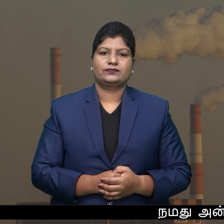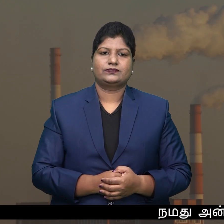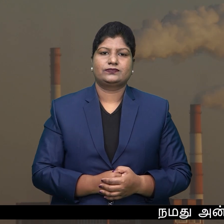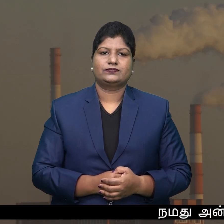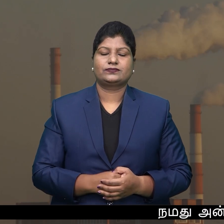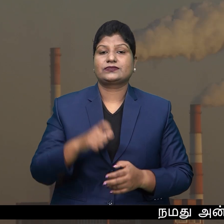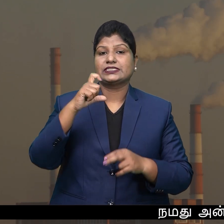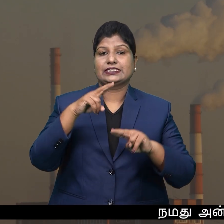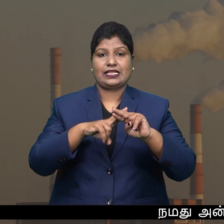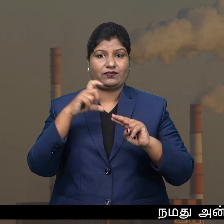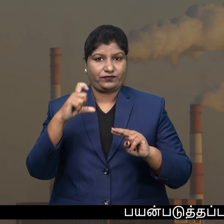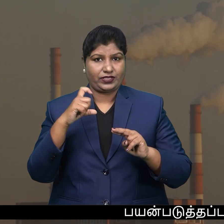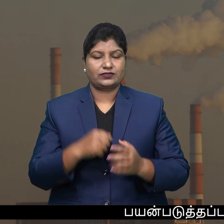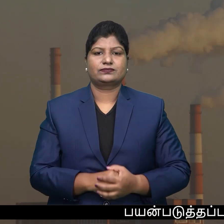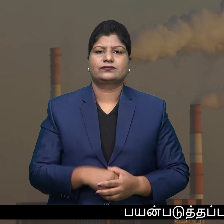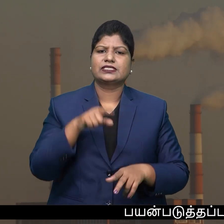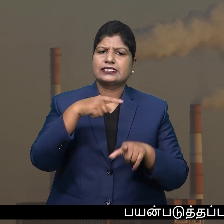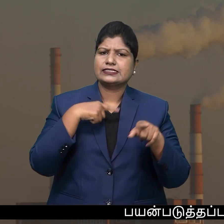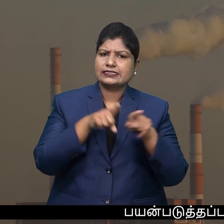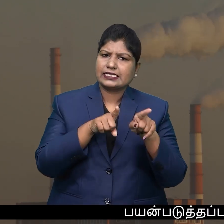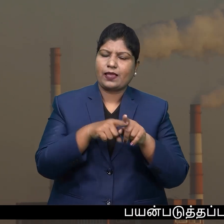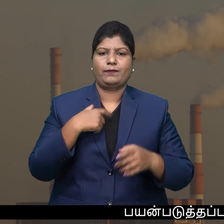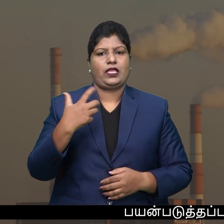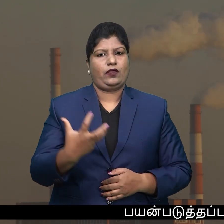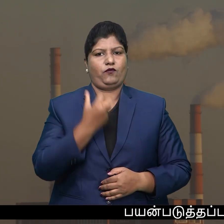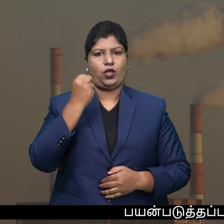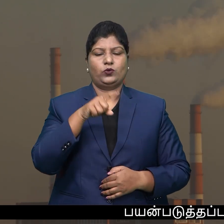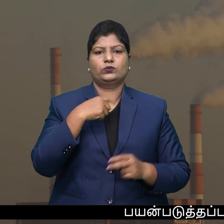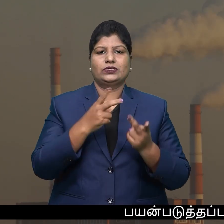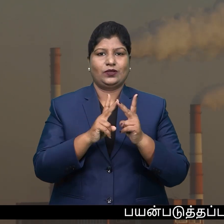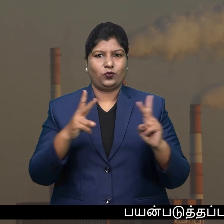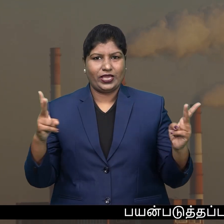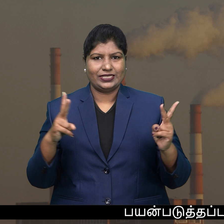நமது அன்றாட வாழ்வில் பயன்படுத்தப்படும் ஏரோசோல்கள்